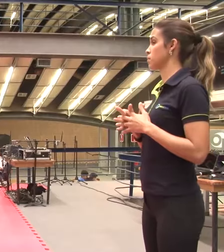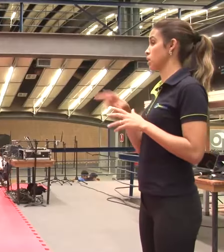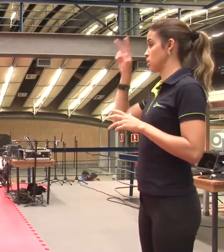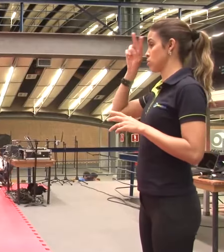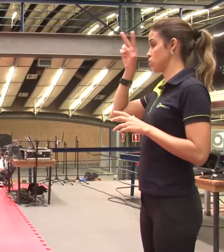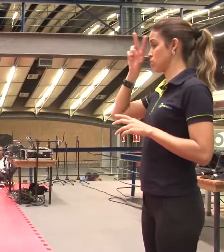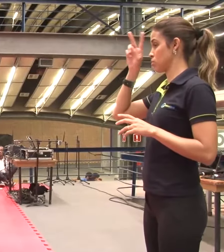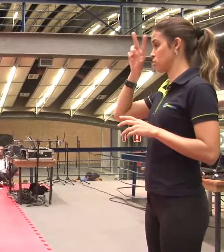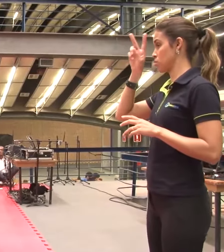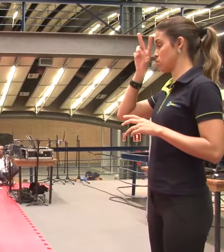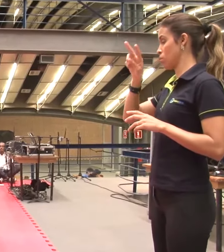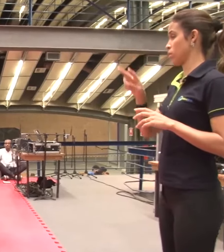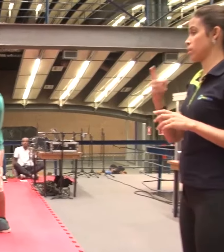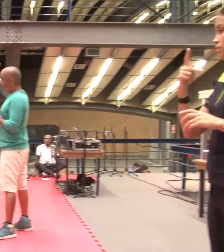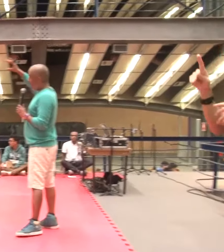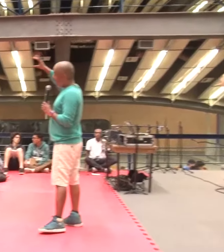esse grande